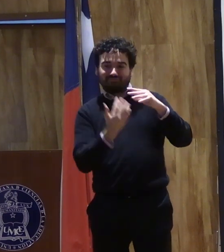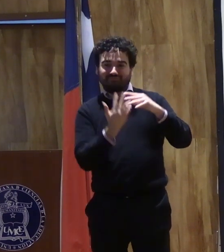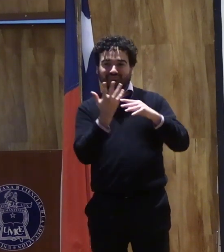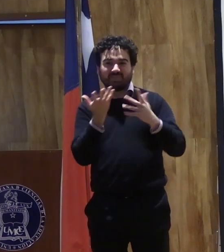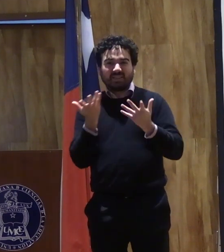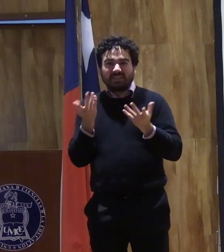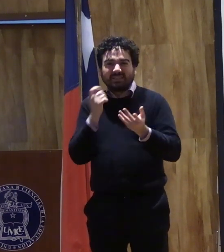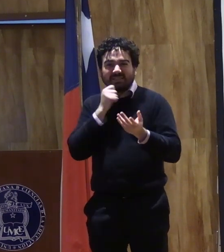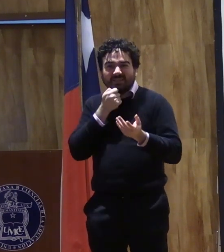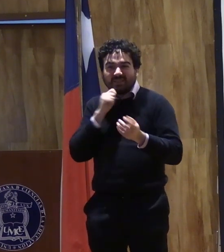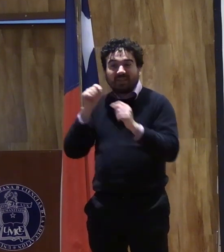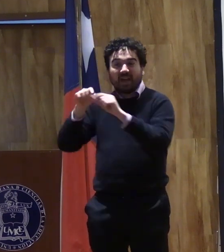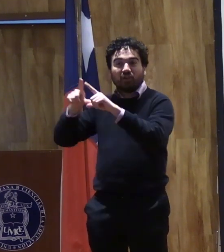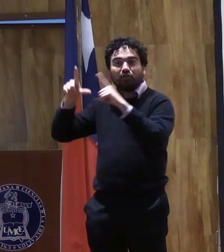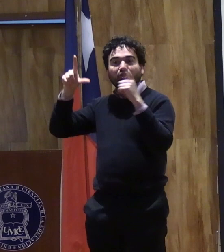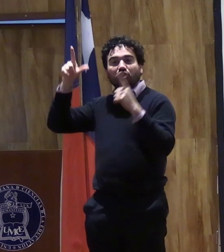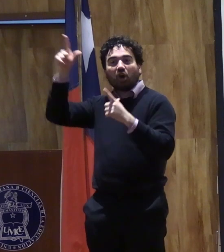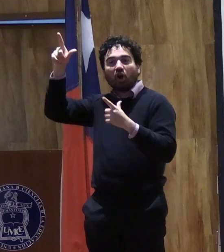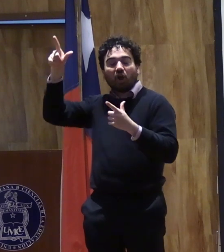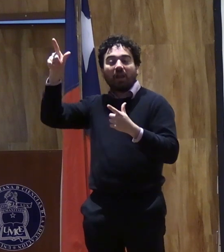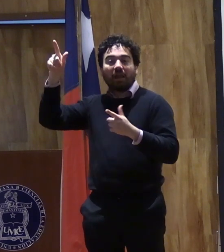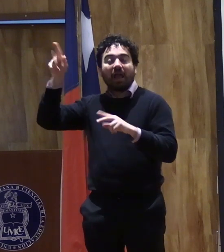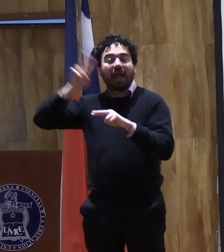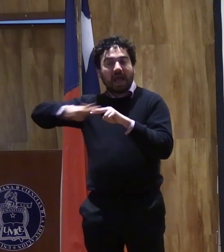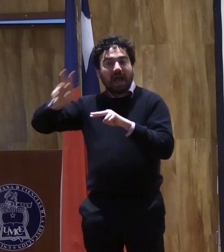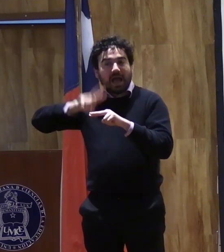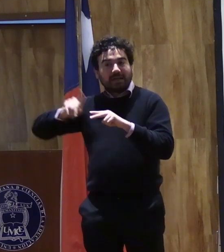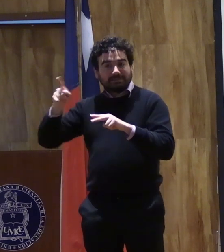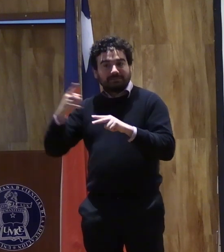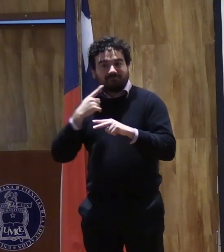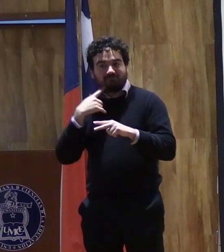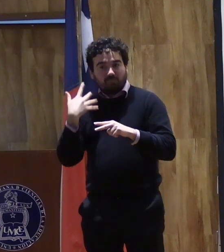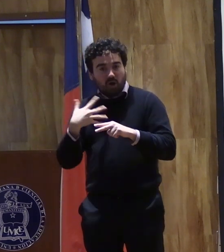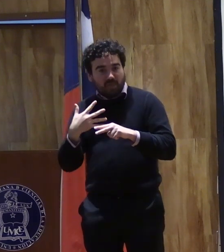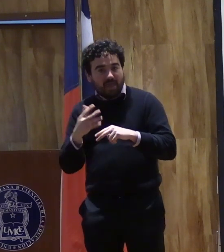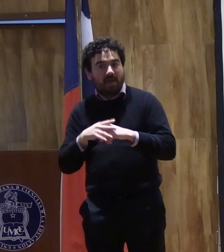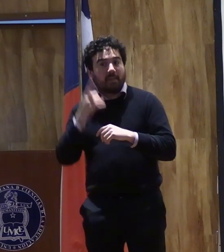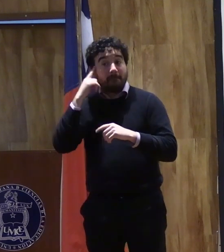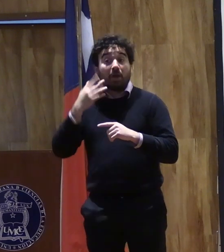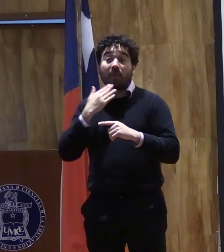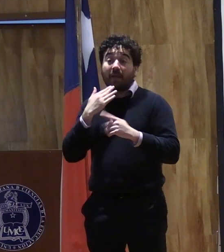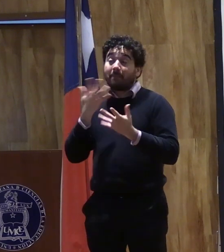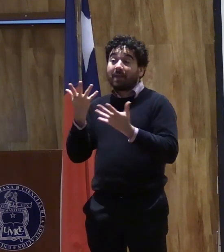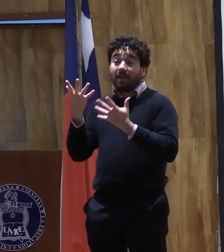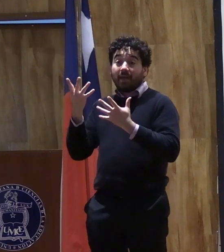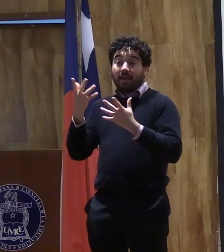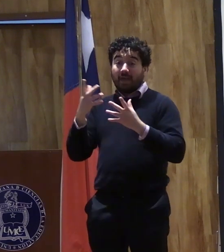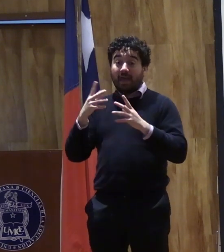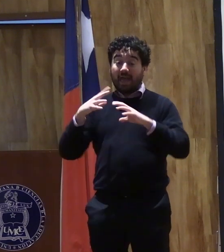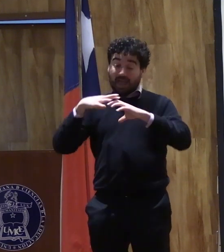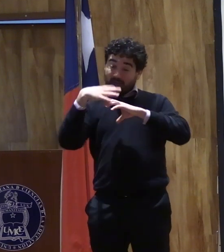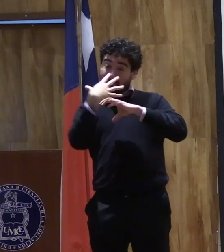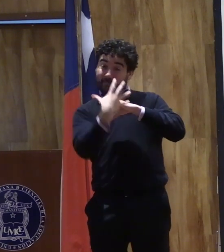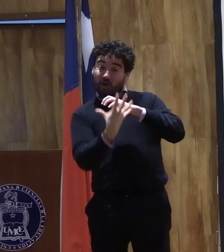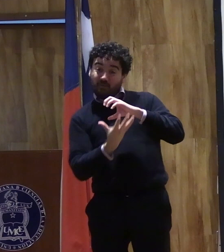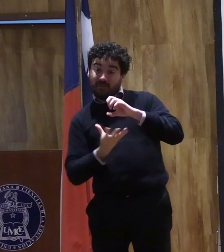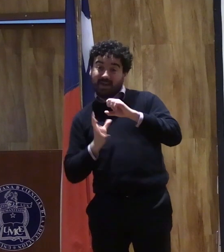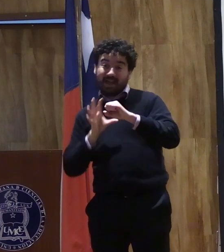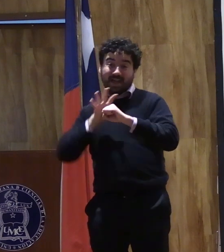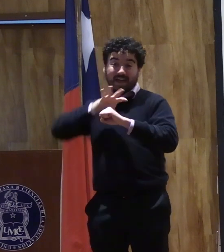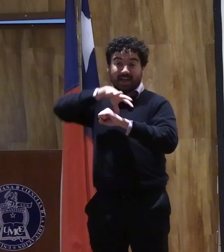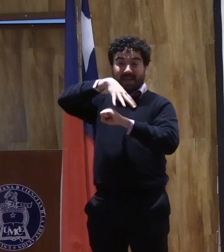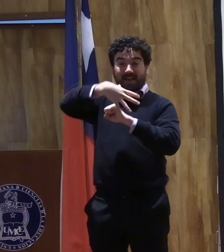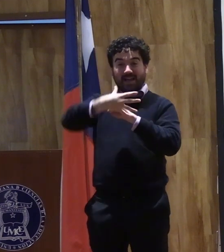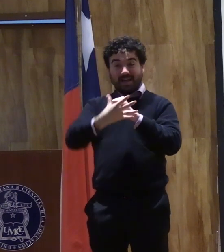hace el sol es muy importante, pero también tenemos la intermediación de la atmósfera. Y lo que parece